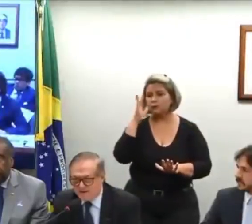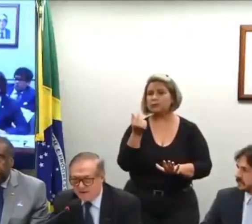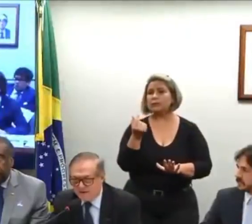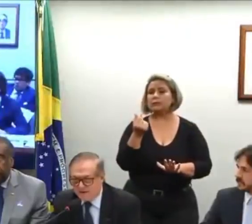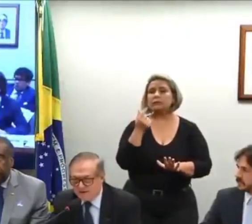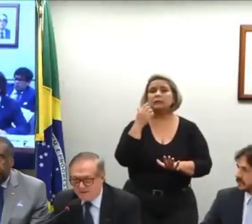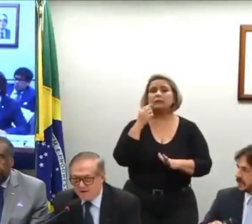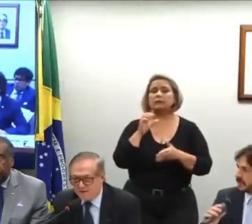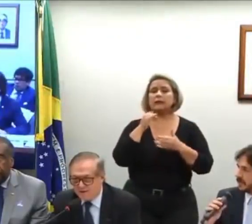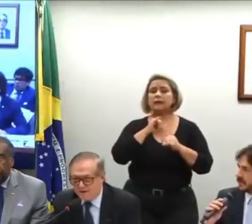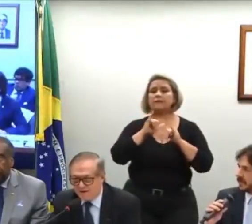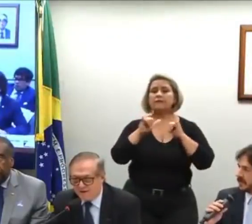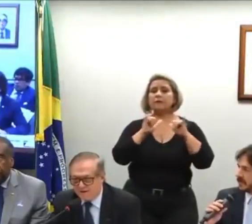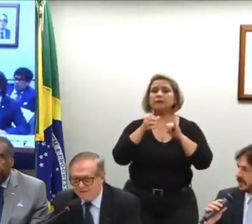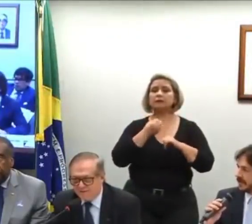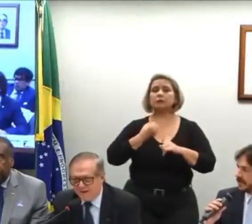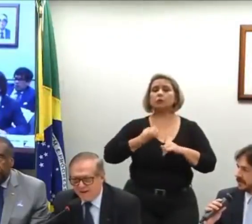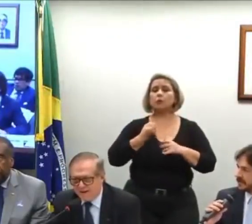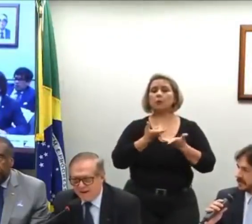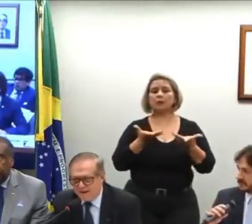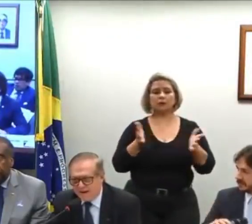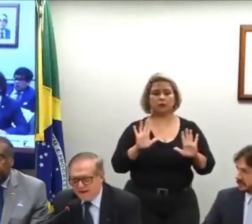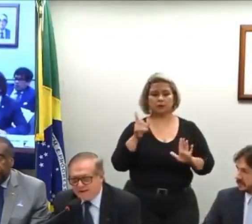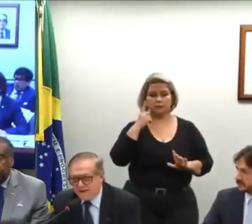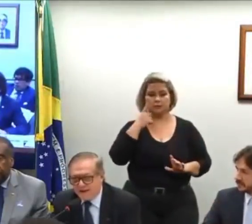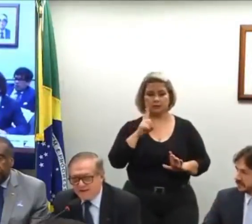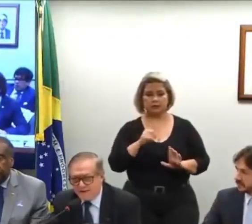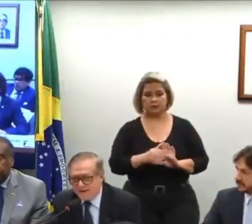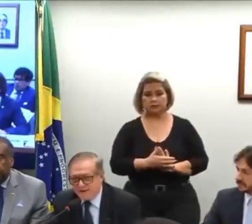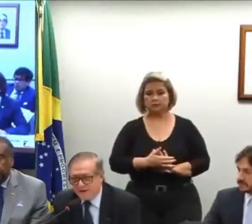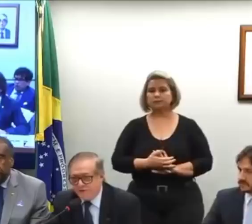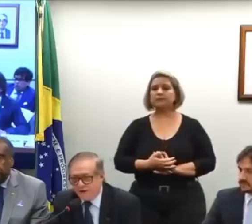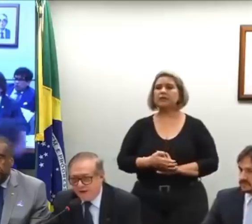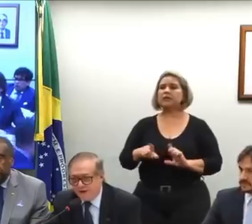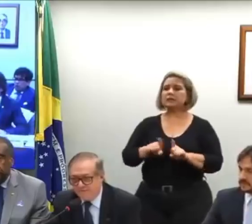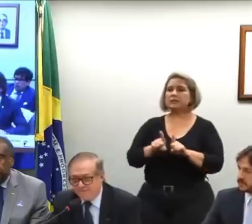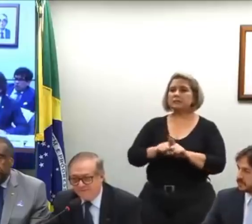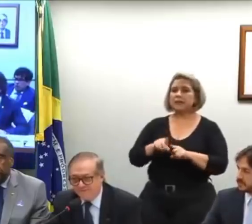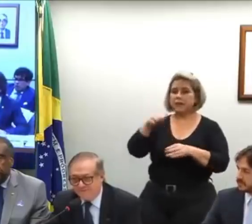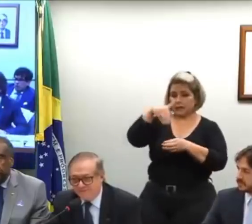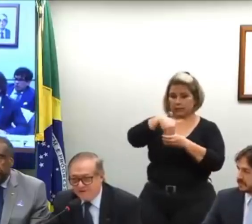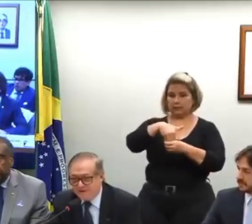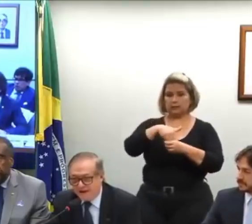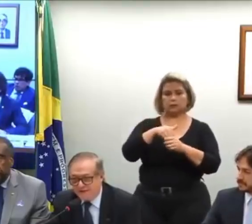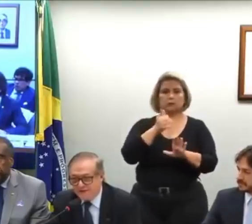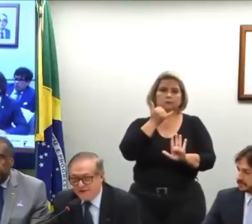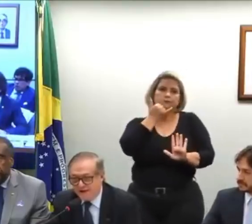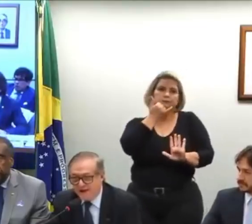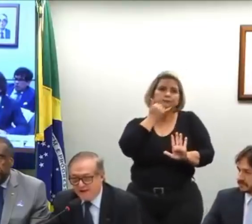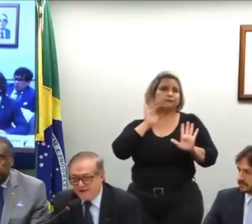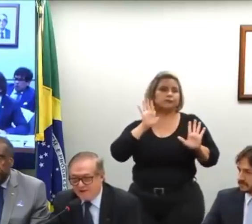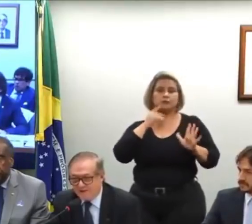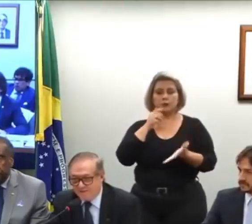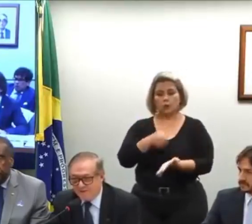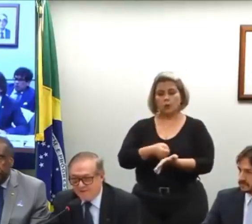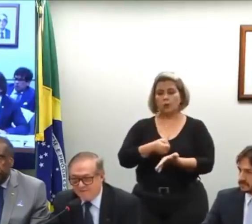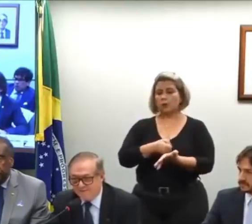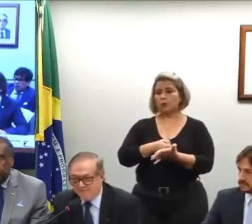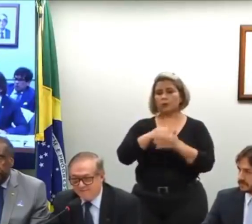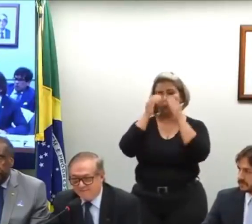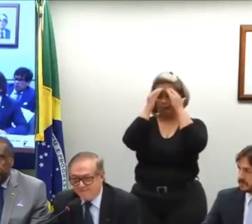da execução orçamentária ea eleição a questão da eleição a gente cumpra a lei está estar a lei admite